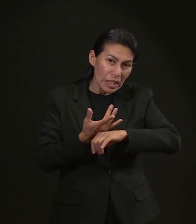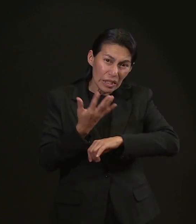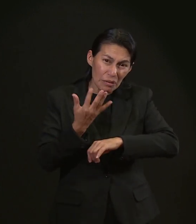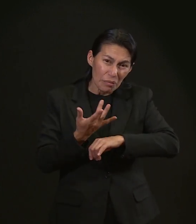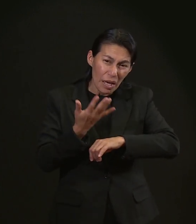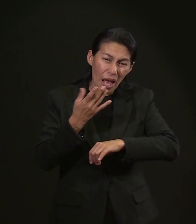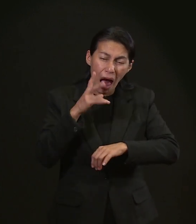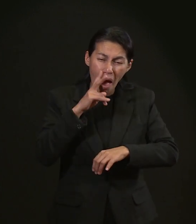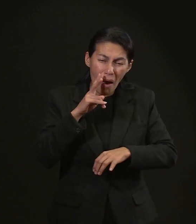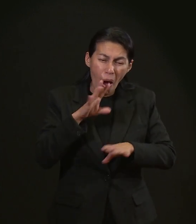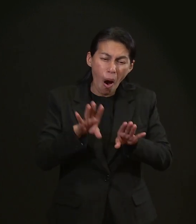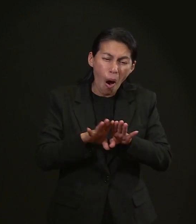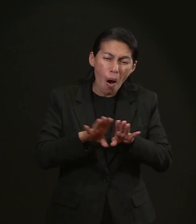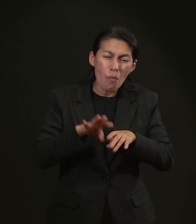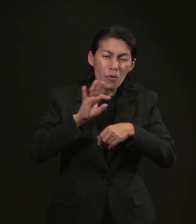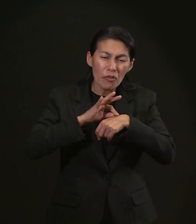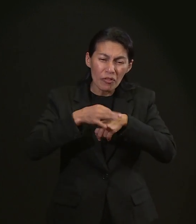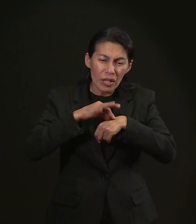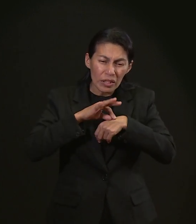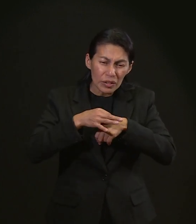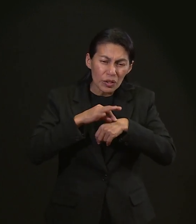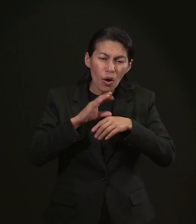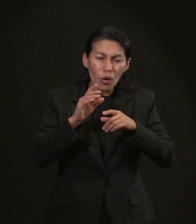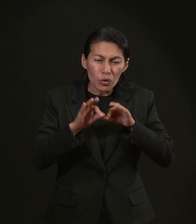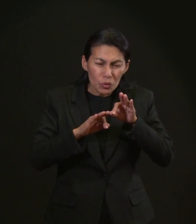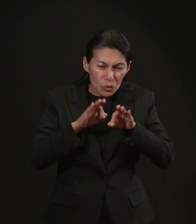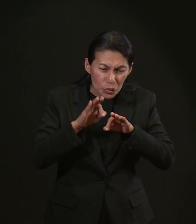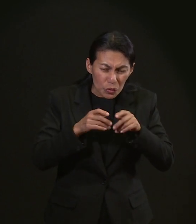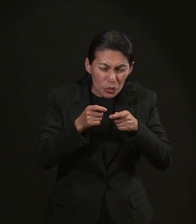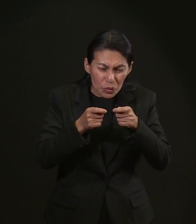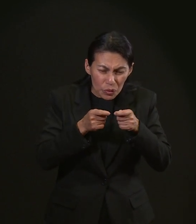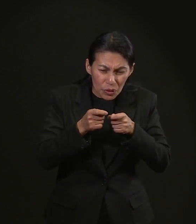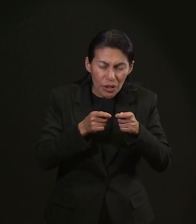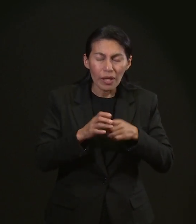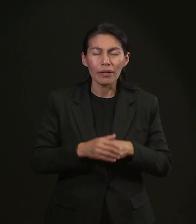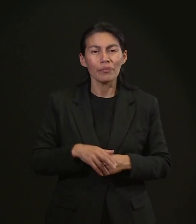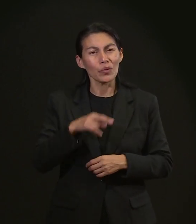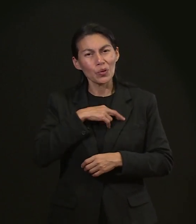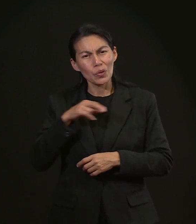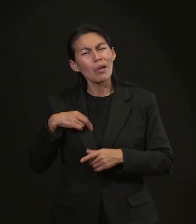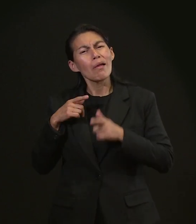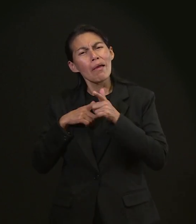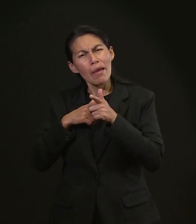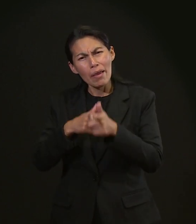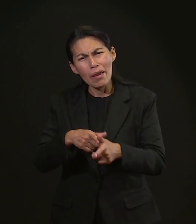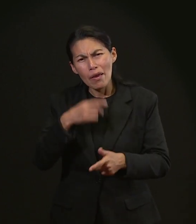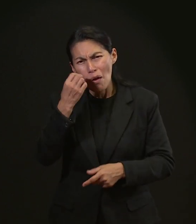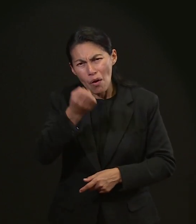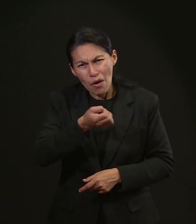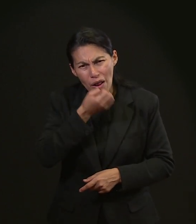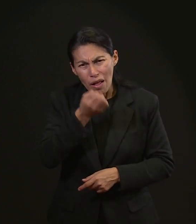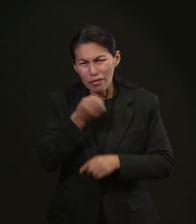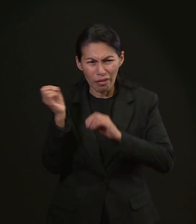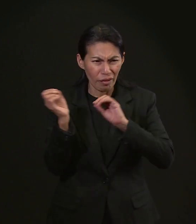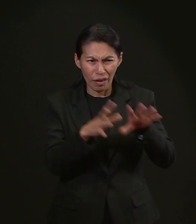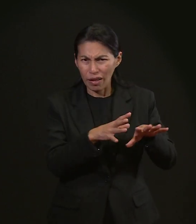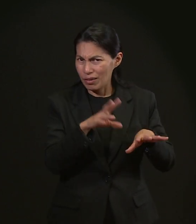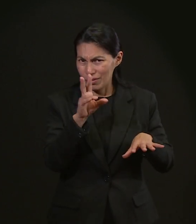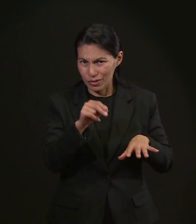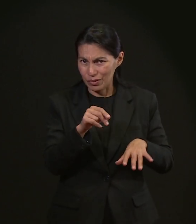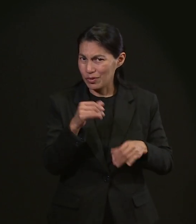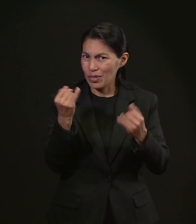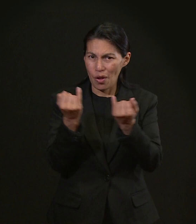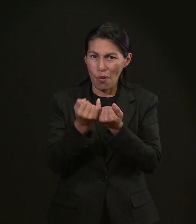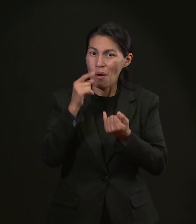controlando la infección para poder realizar los estudios vamos a seguir orando no vamos a dejar a giovanni